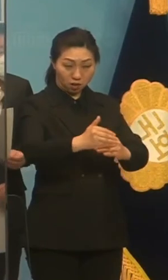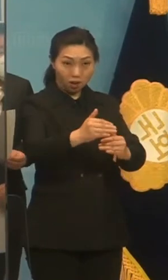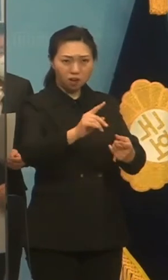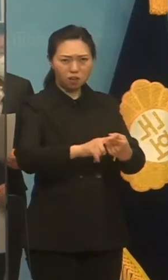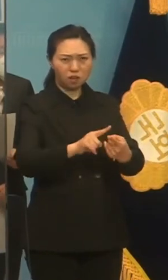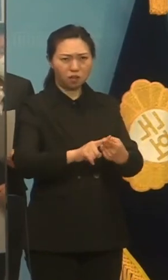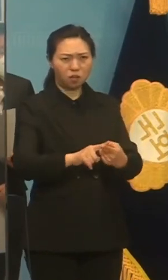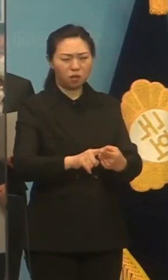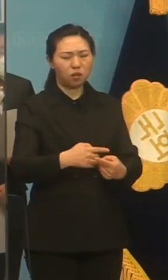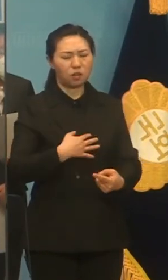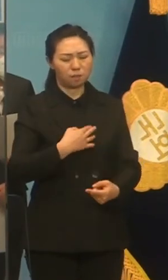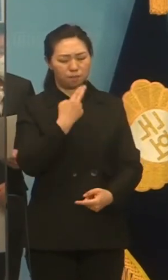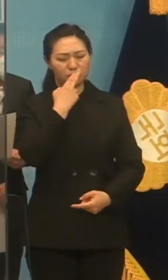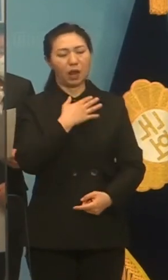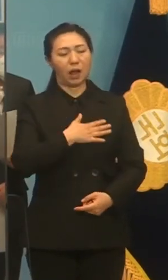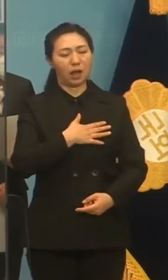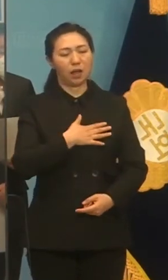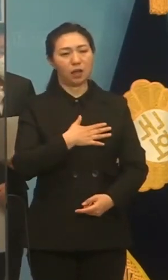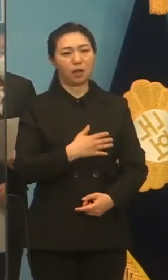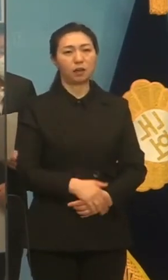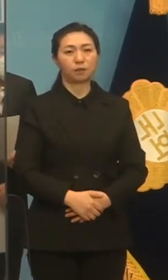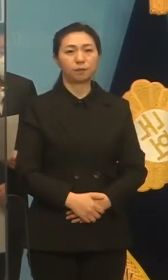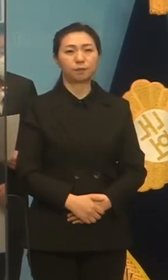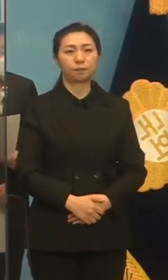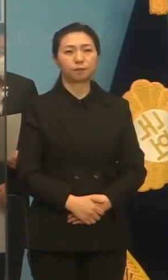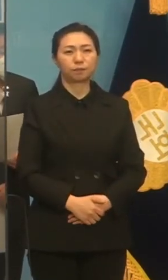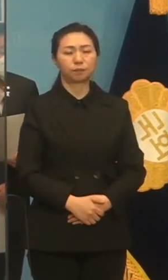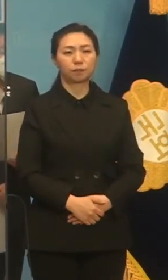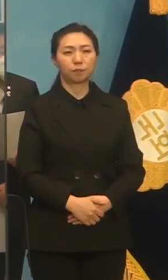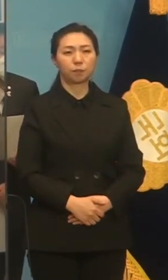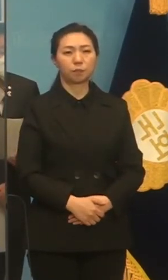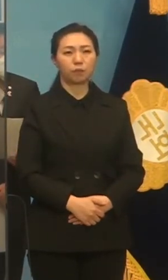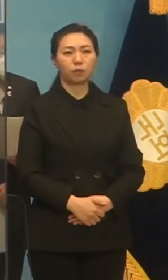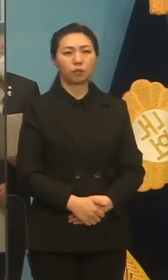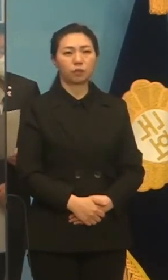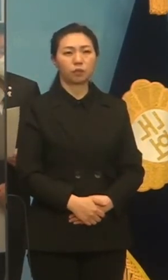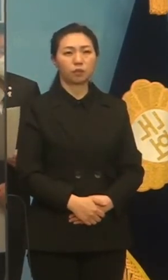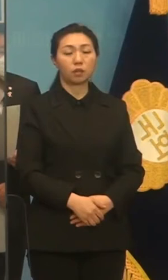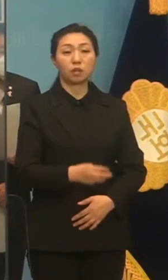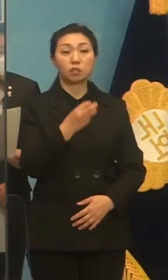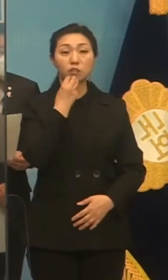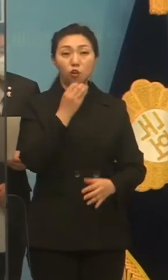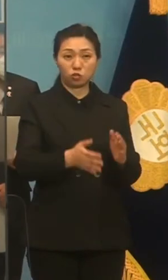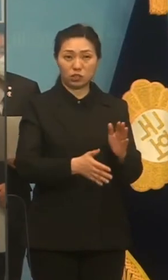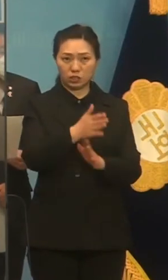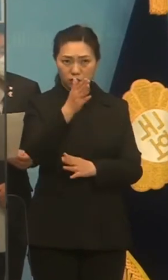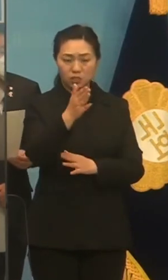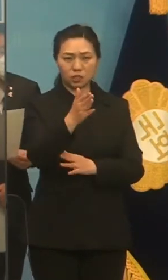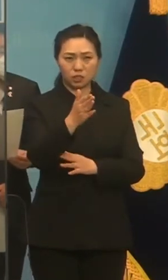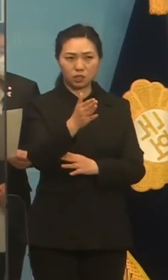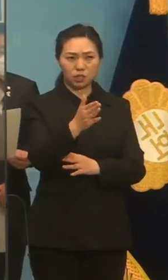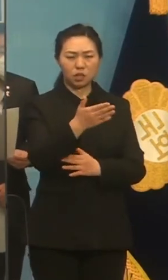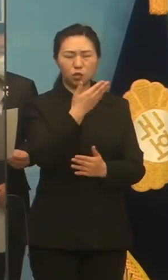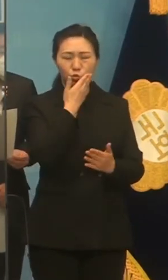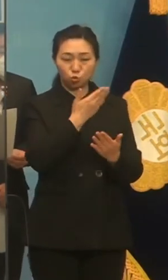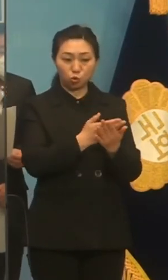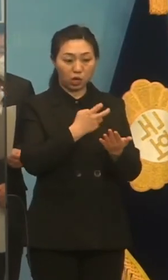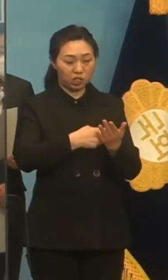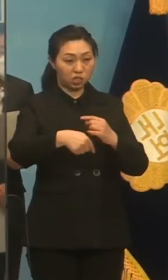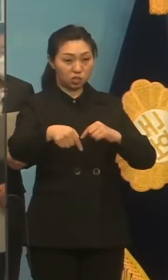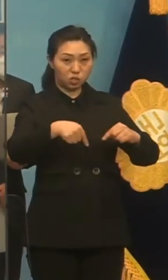말 안 없어서 * 입장에서 동시에 중요 호 정책사회